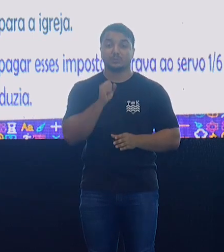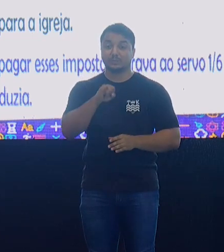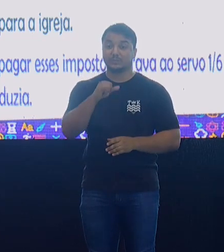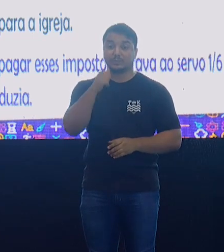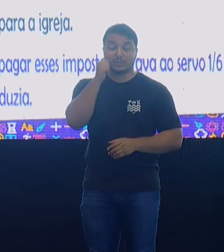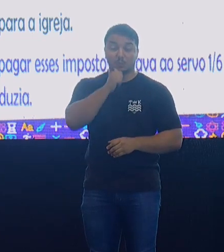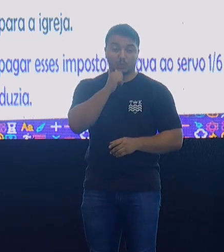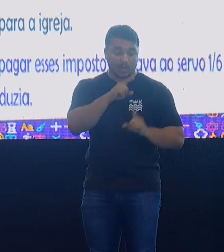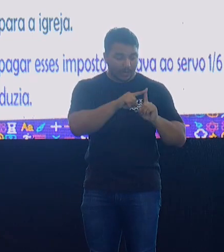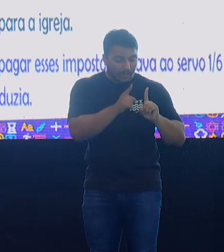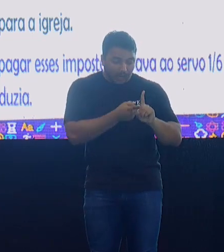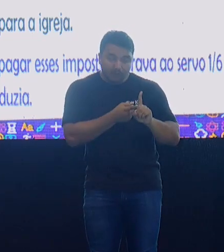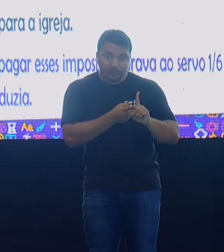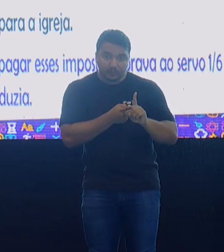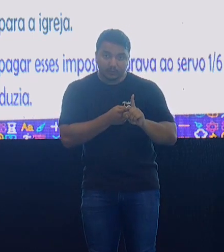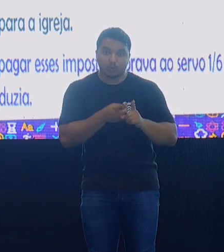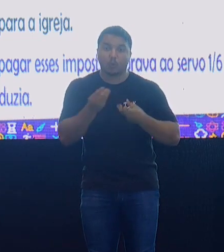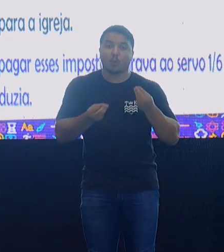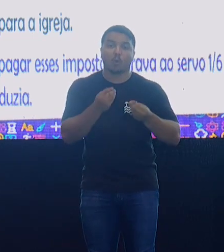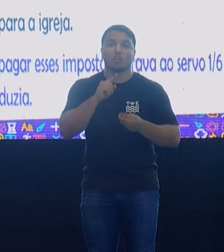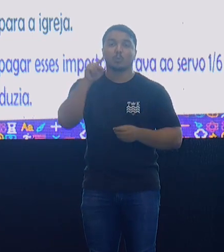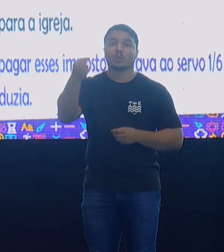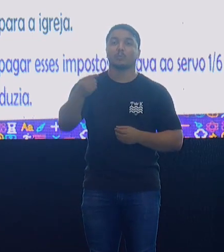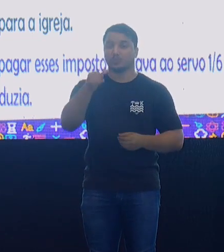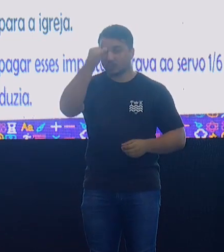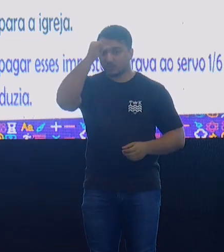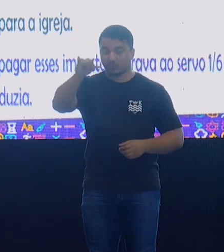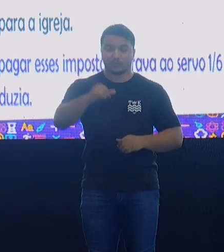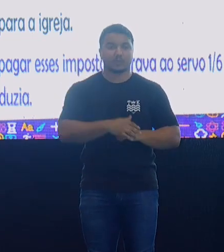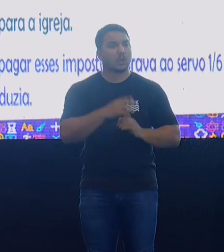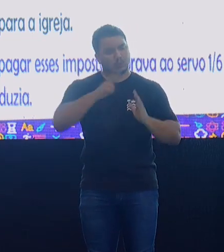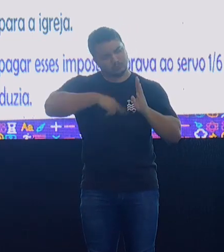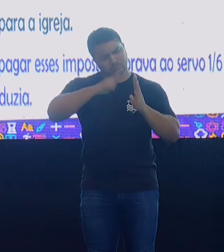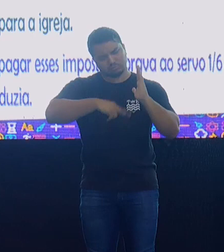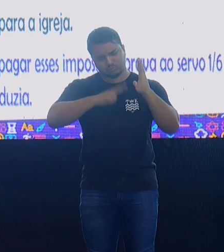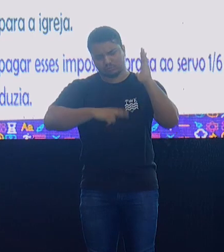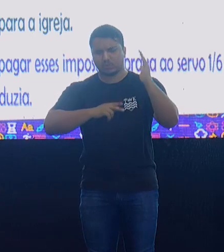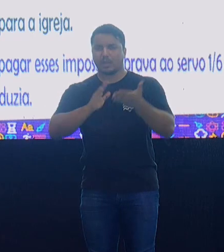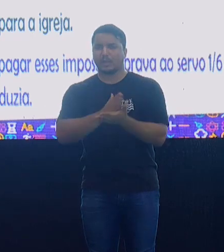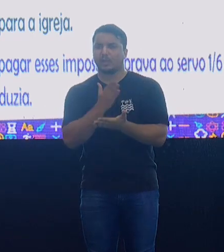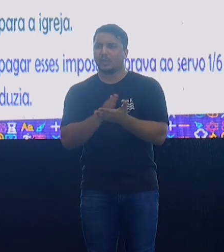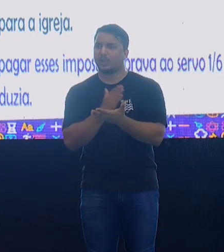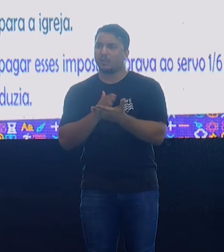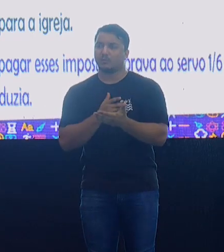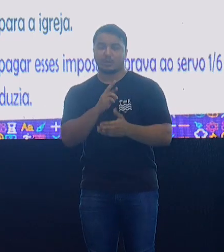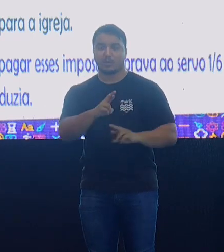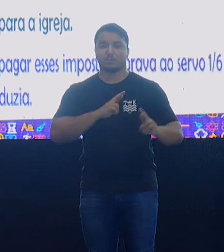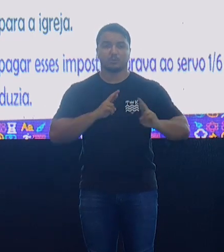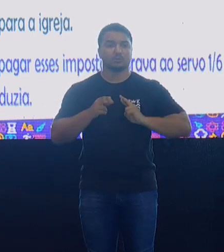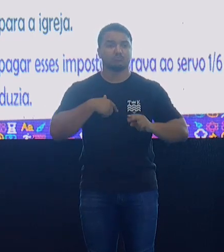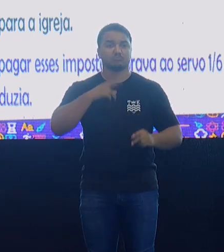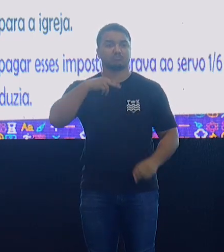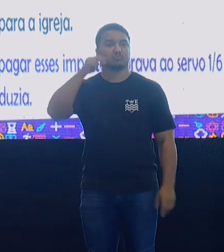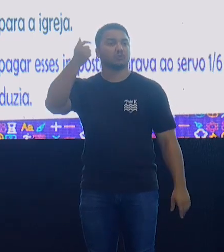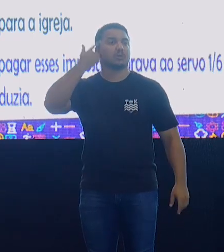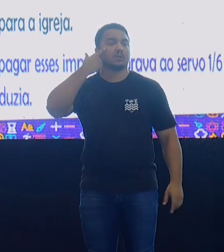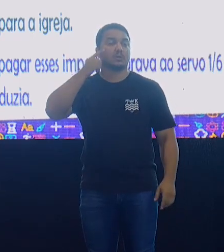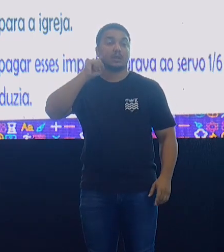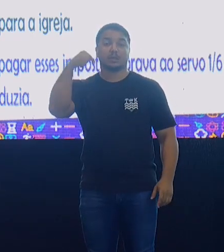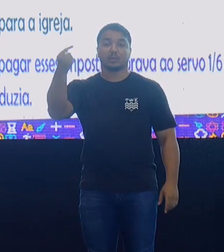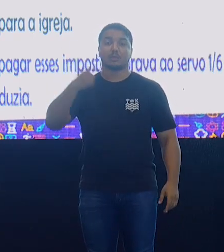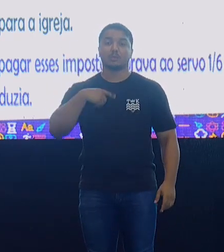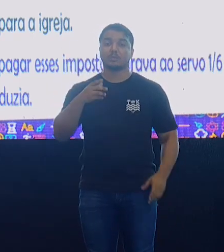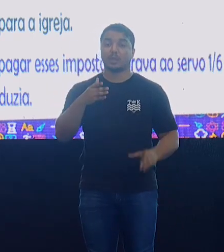mulher do servo ficasse grávida. E li muito, em muitos livros, e nunca tive essa resposta. Até que tive essa resposta